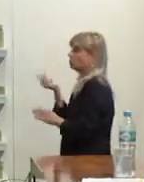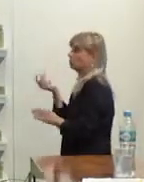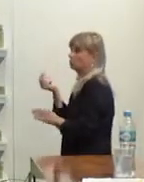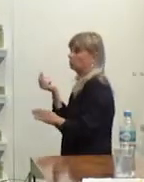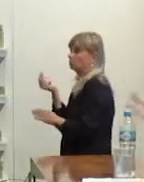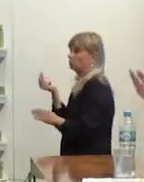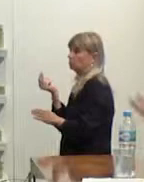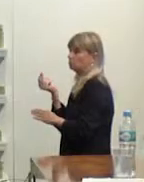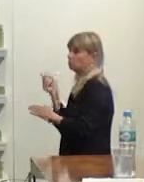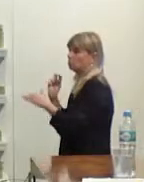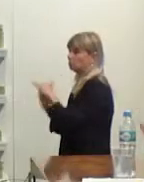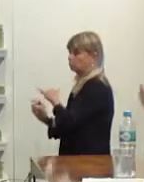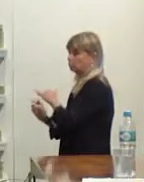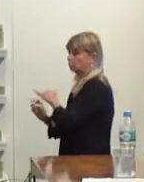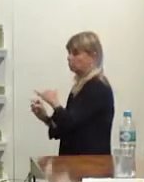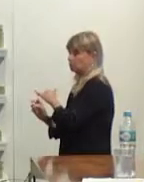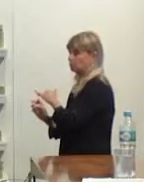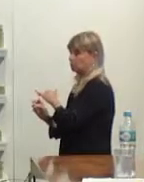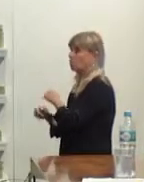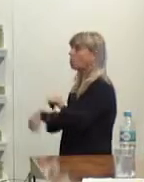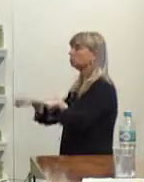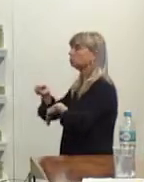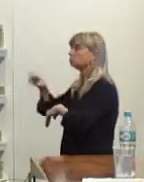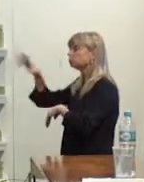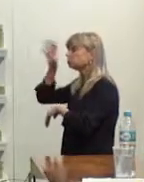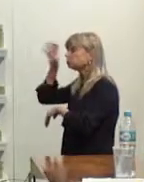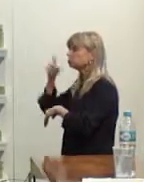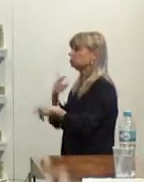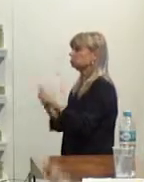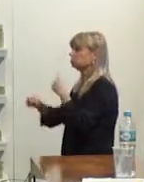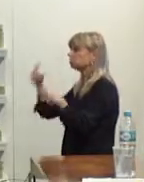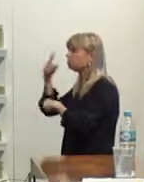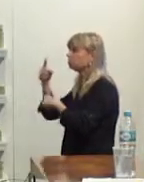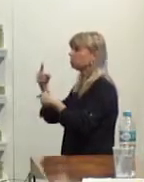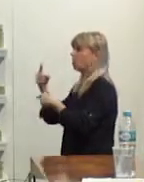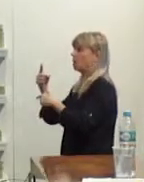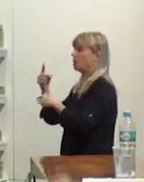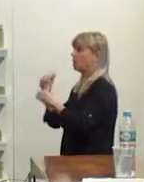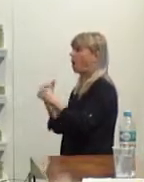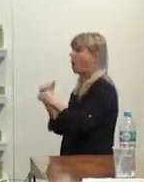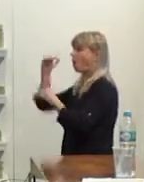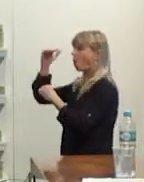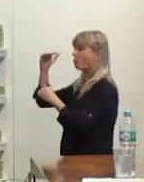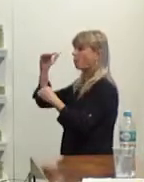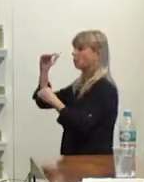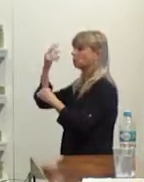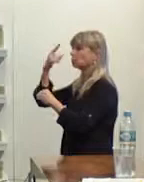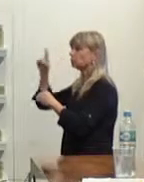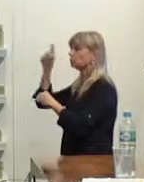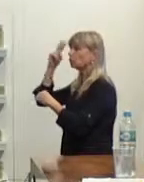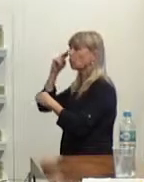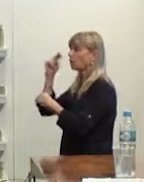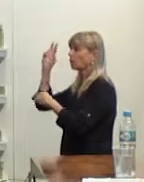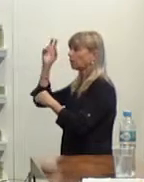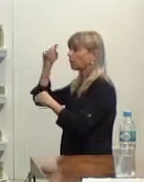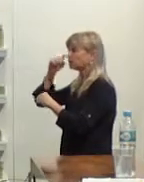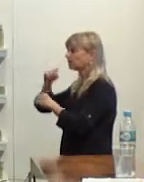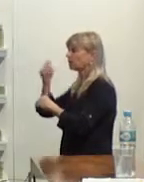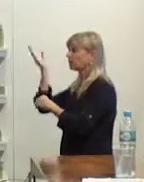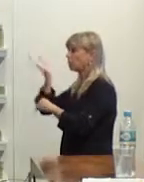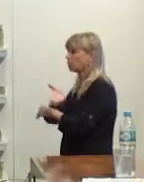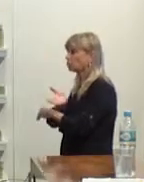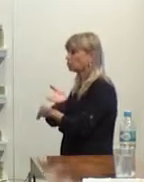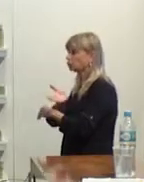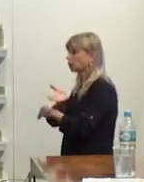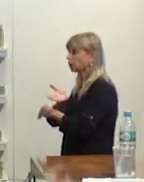Ustedes recordarán que ya hubo un primer aumento de tarifas del 197%, que